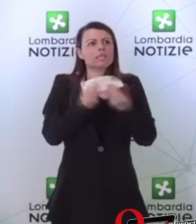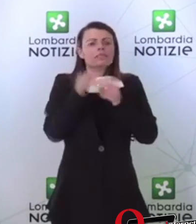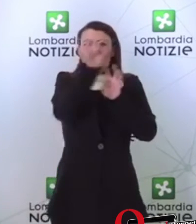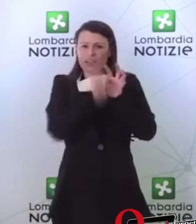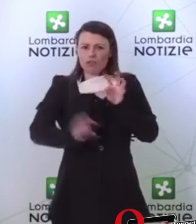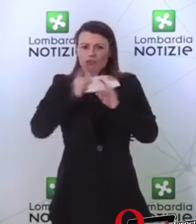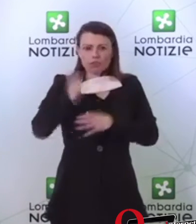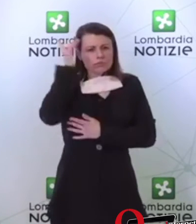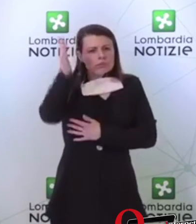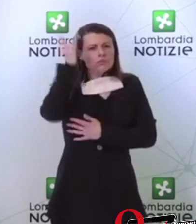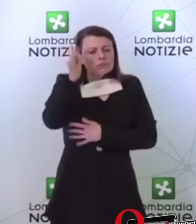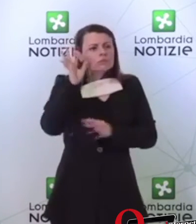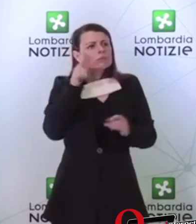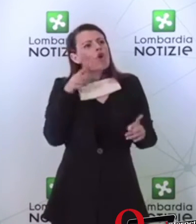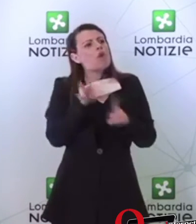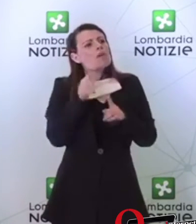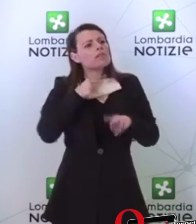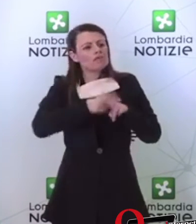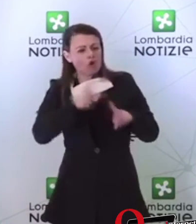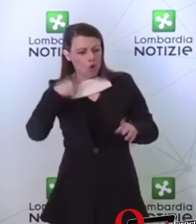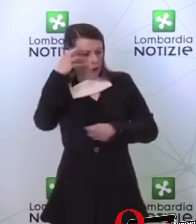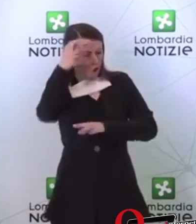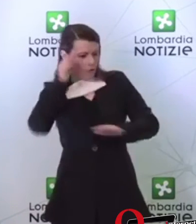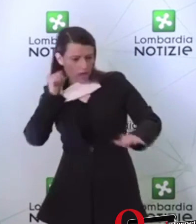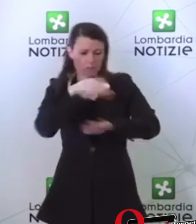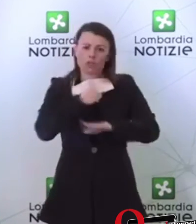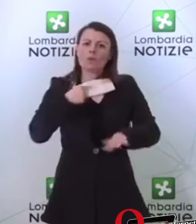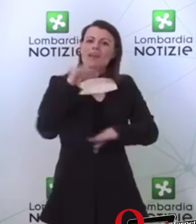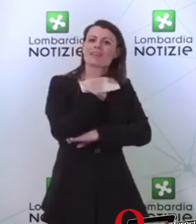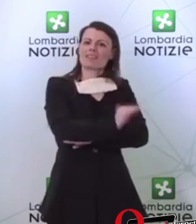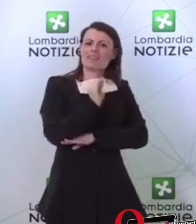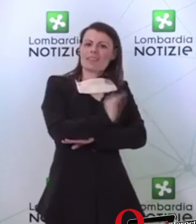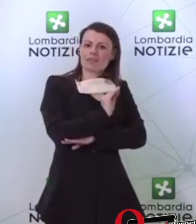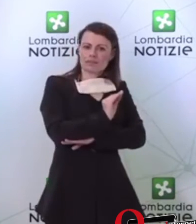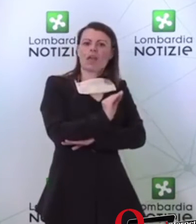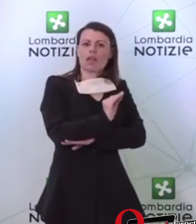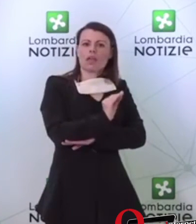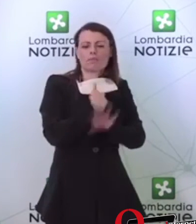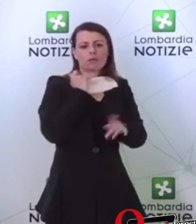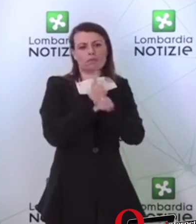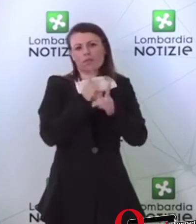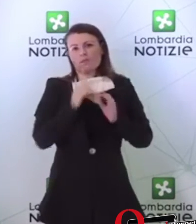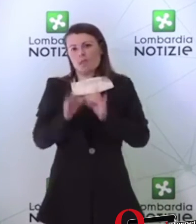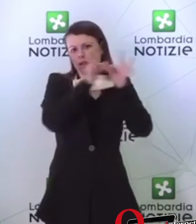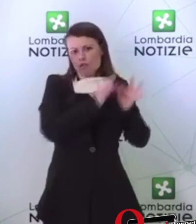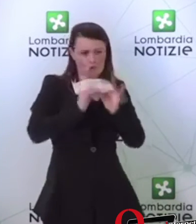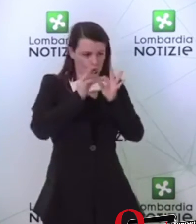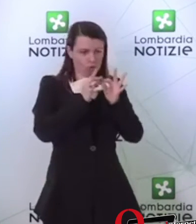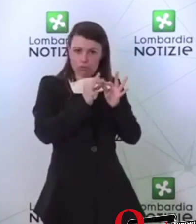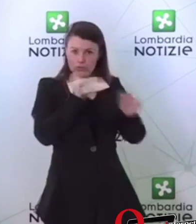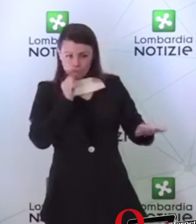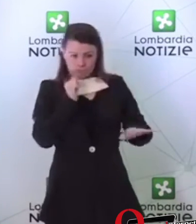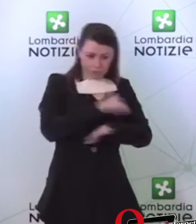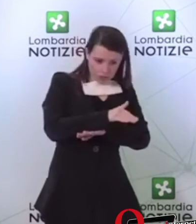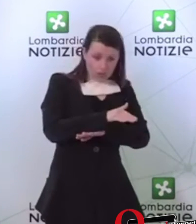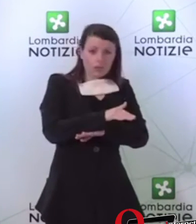per mandare delle richieste al governo di Roma che siano il più condivise possibile, che se fosse